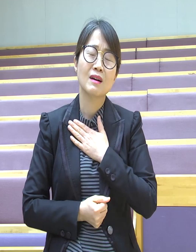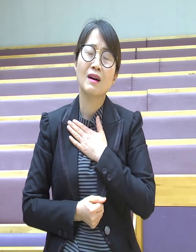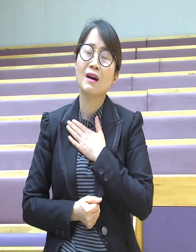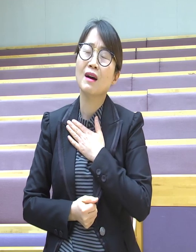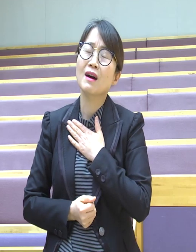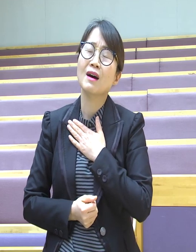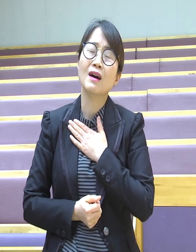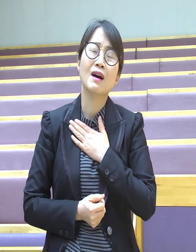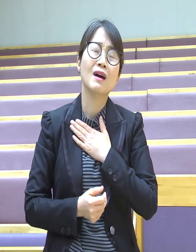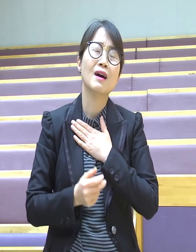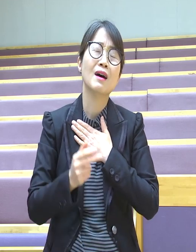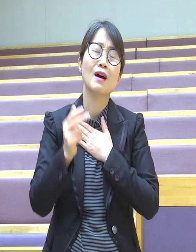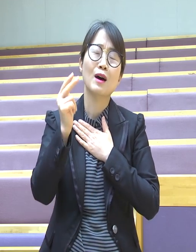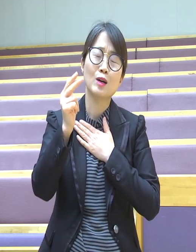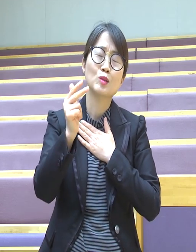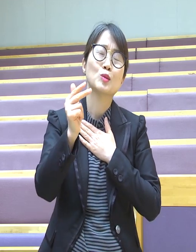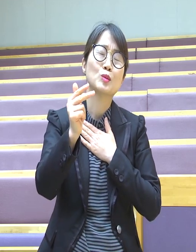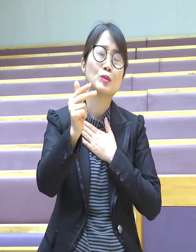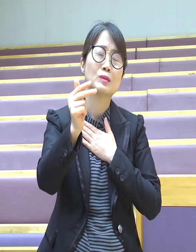하나님,